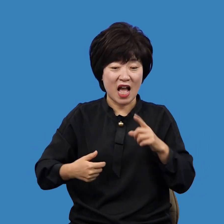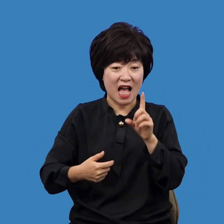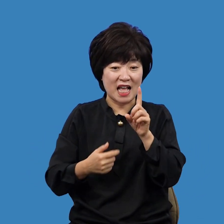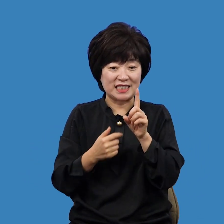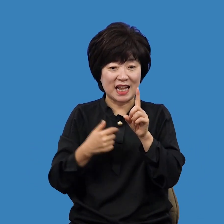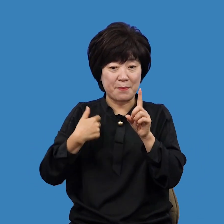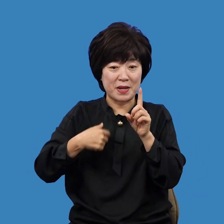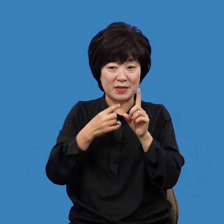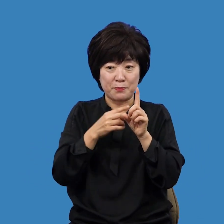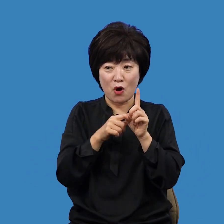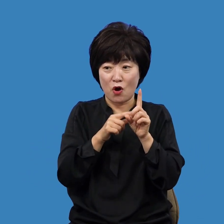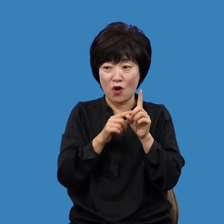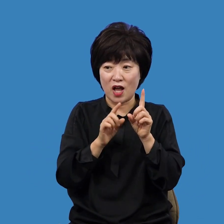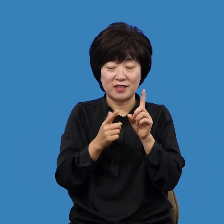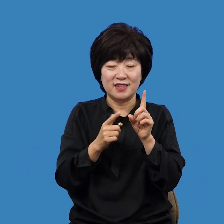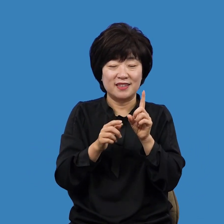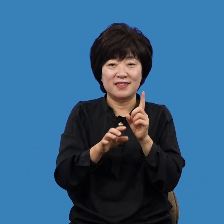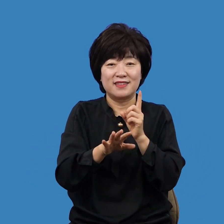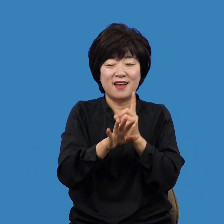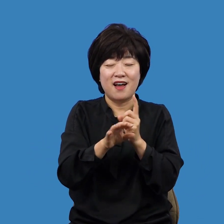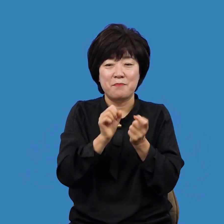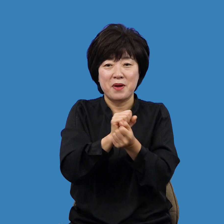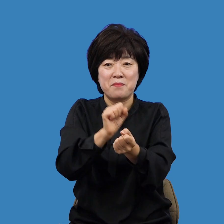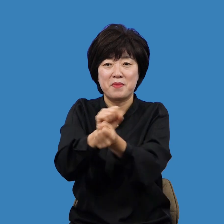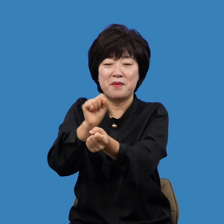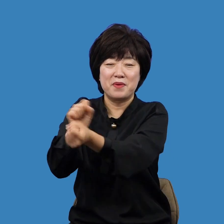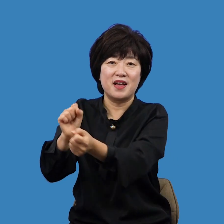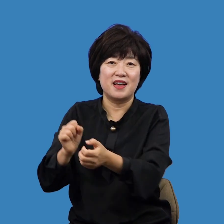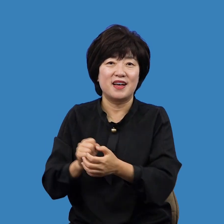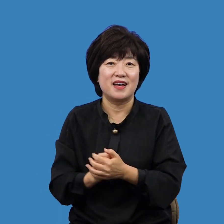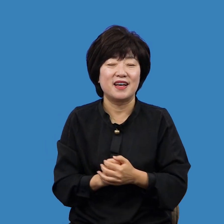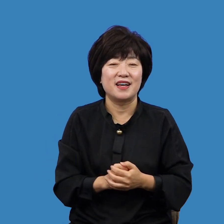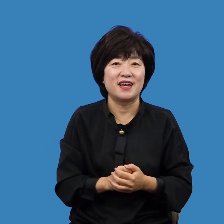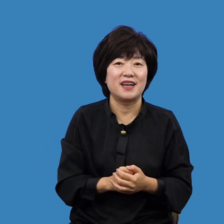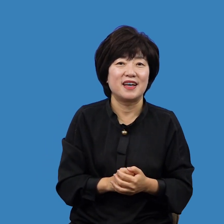기쁜 게 아니에요. 그러니까 예를 들면